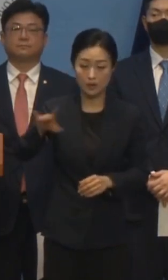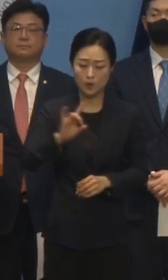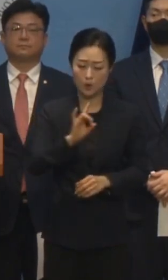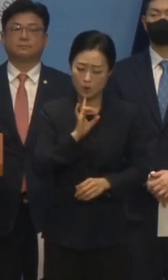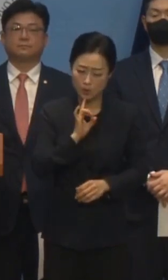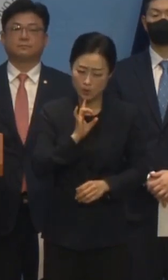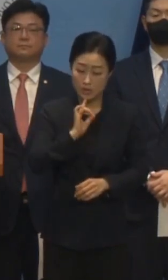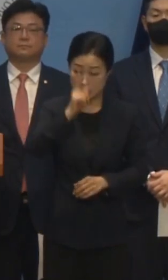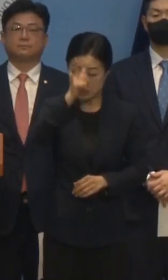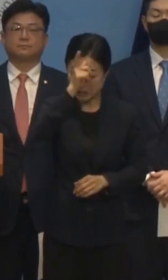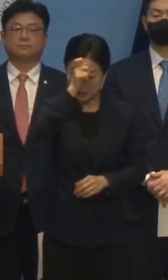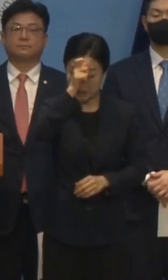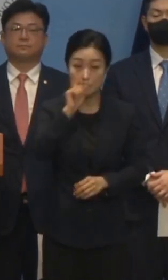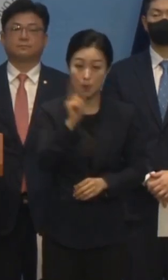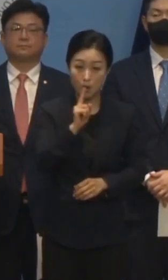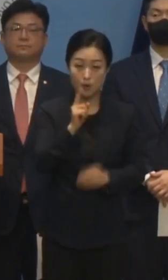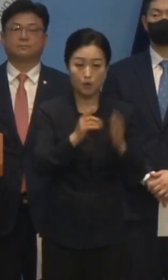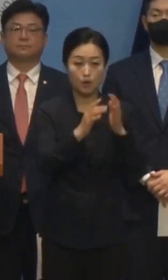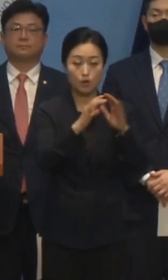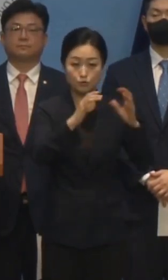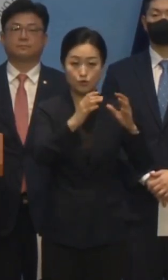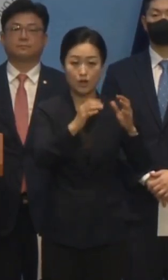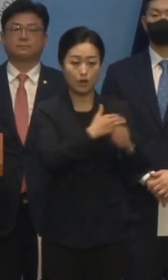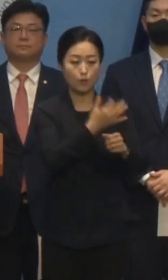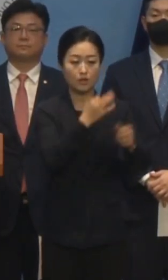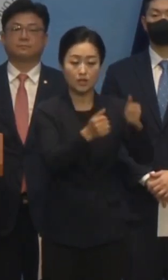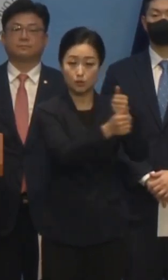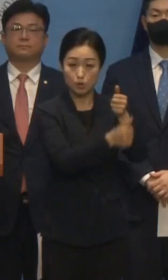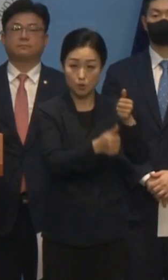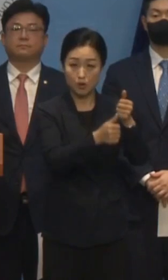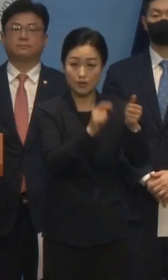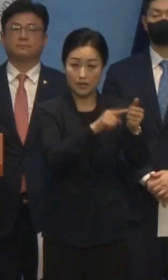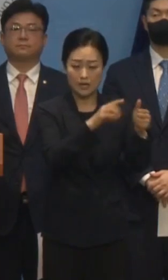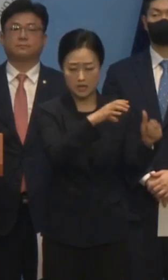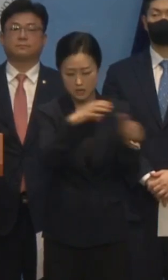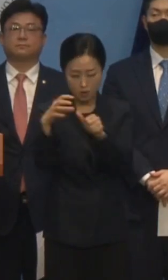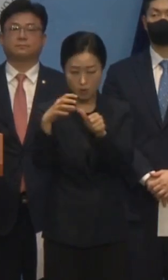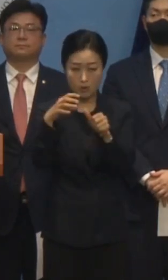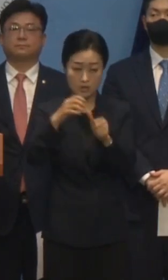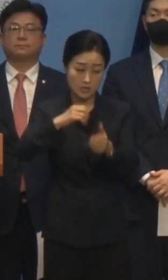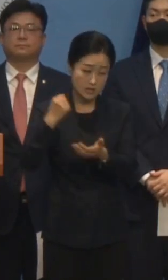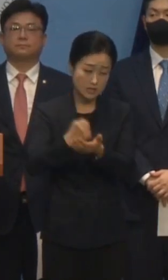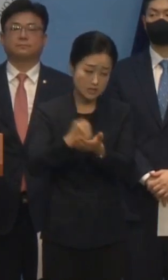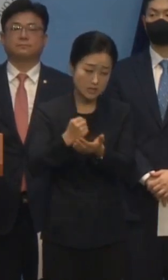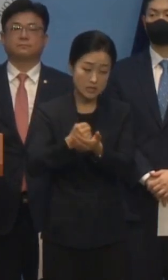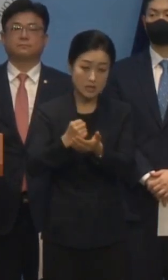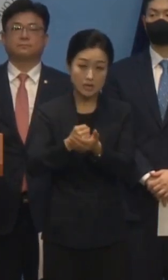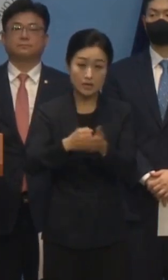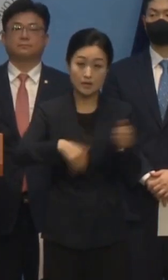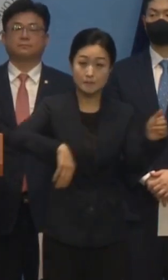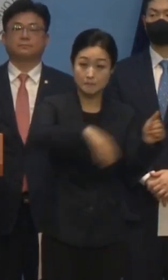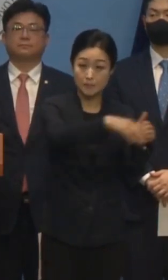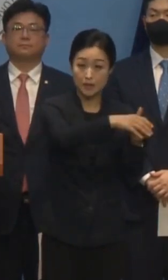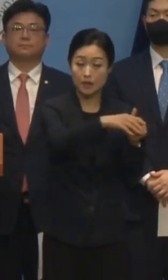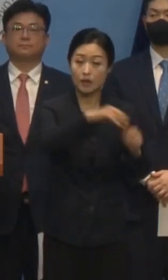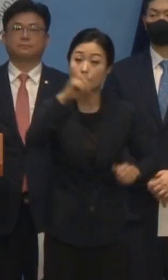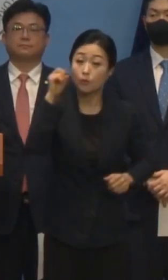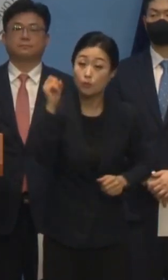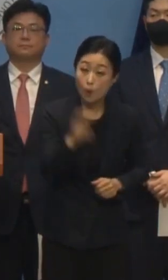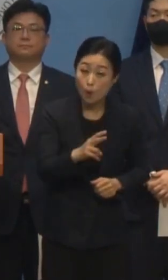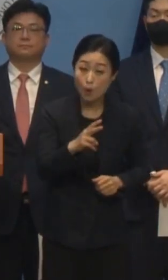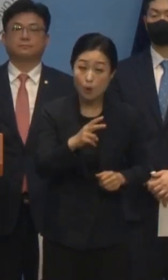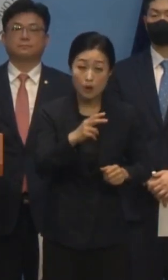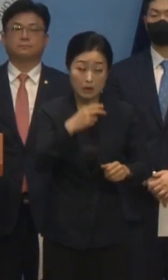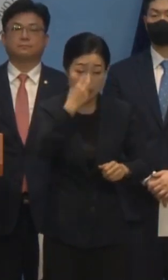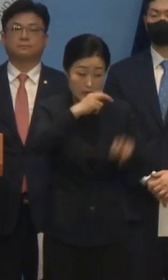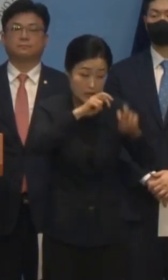오직 권익위만을 상대로 정쟁만을 계속해놓고도 또 무엇을 더